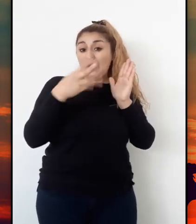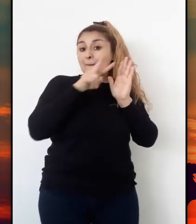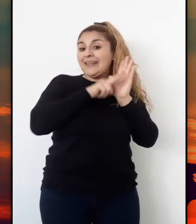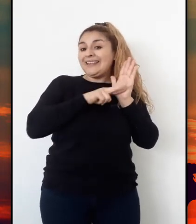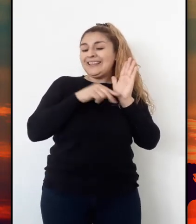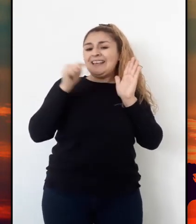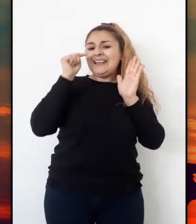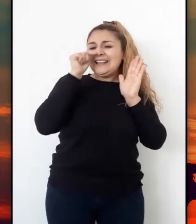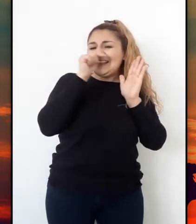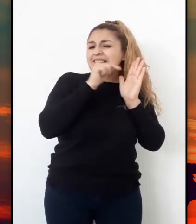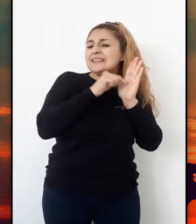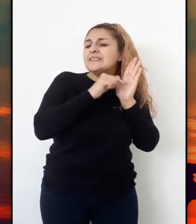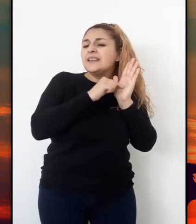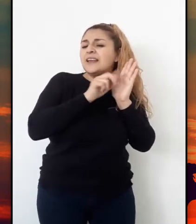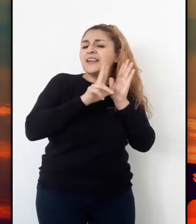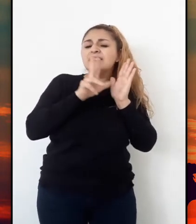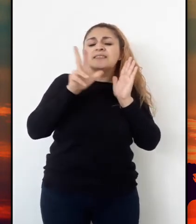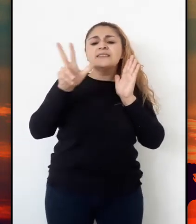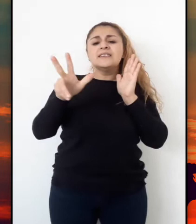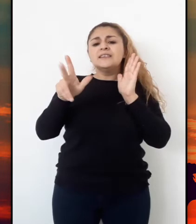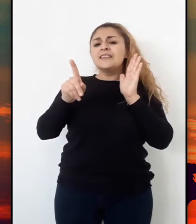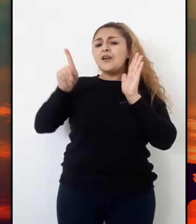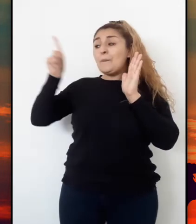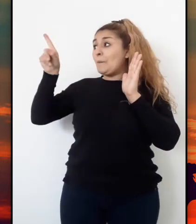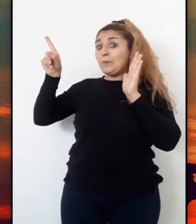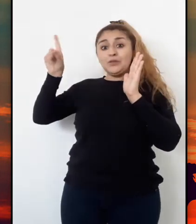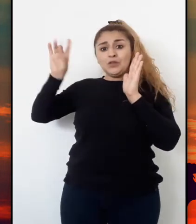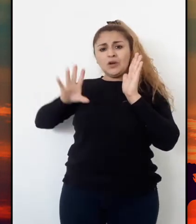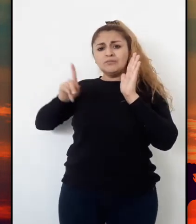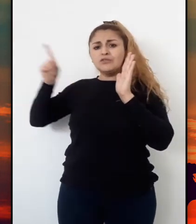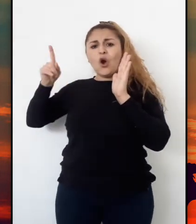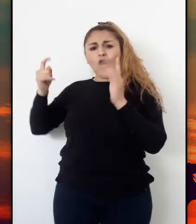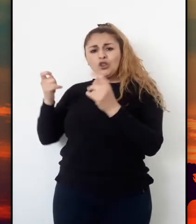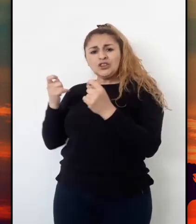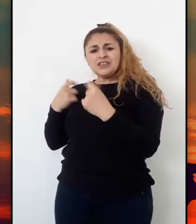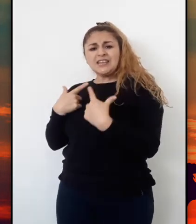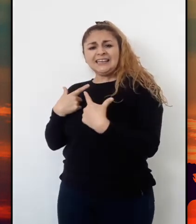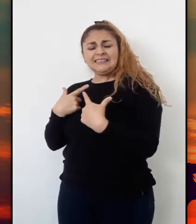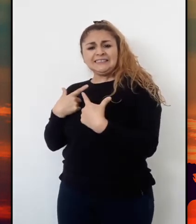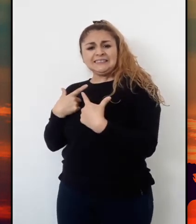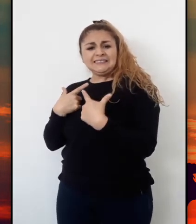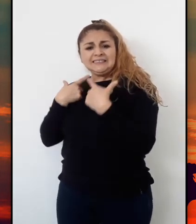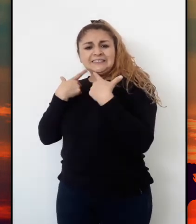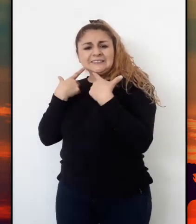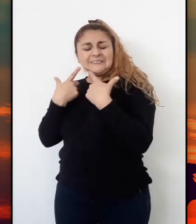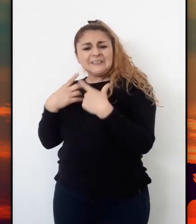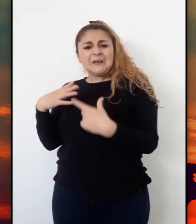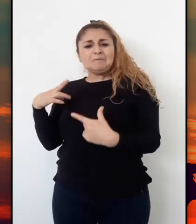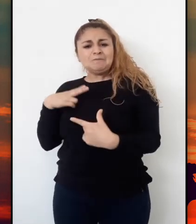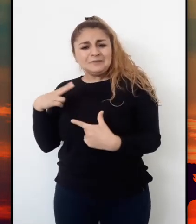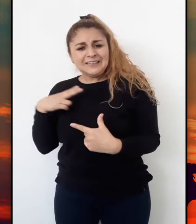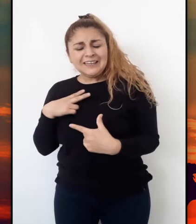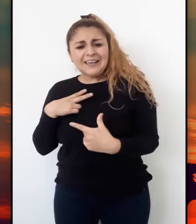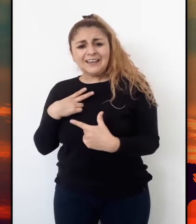de ellos cuando abundaba su grano y su mosto. Amen. Ces